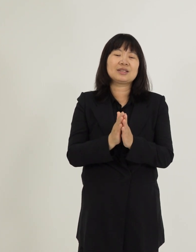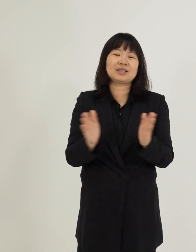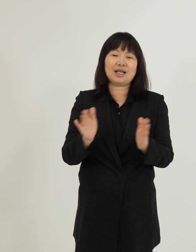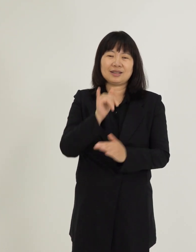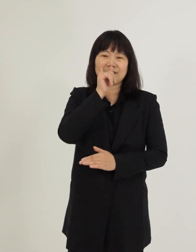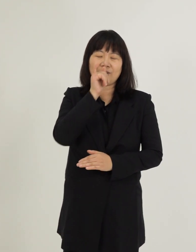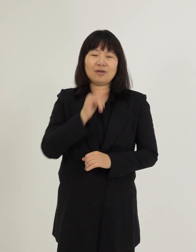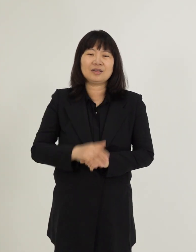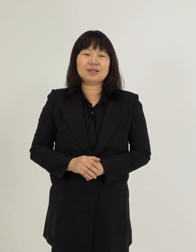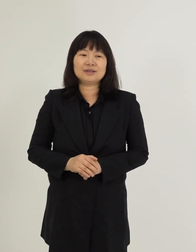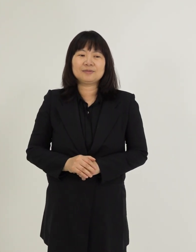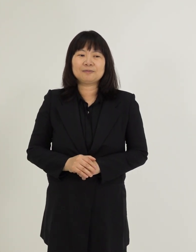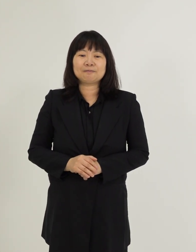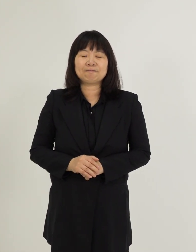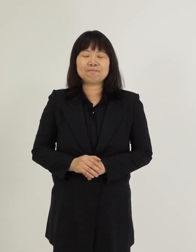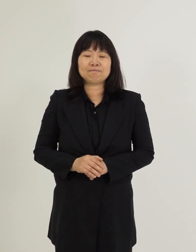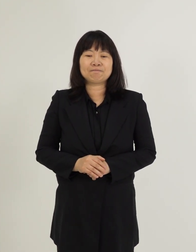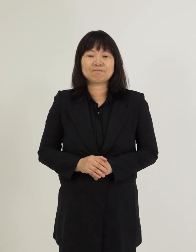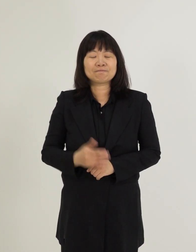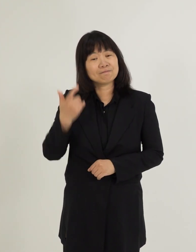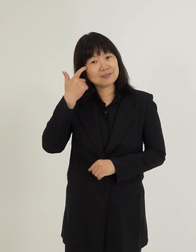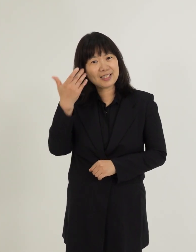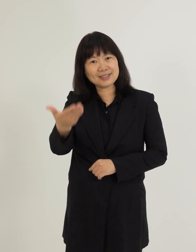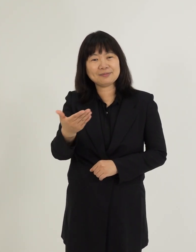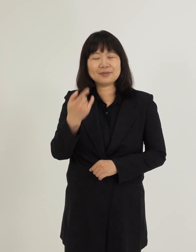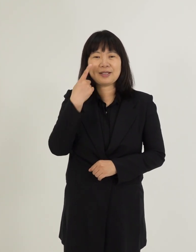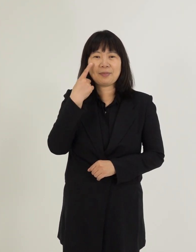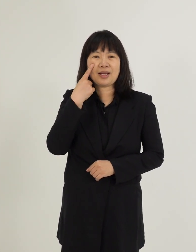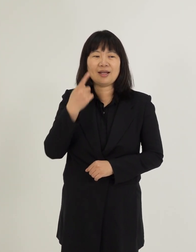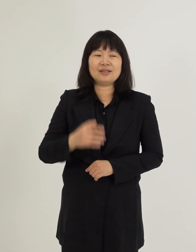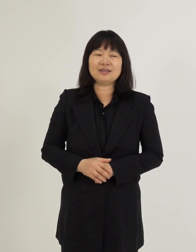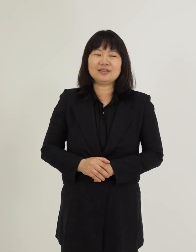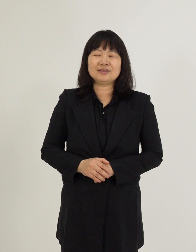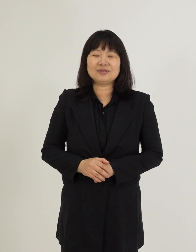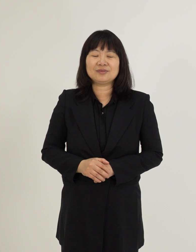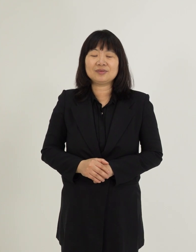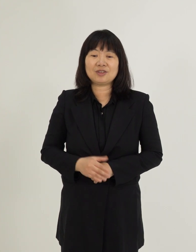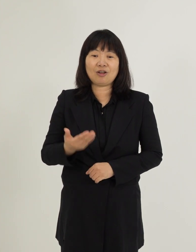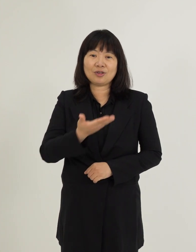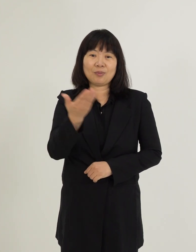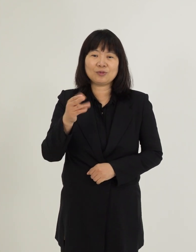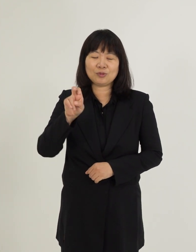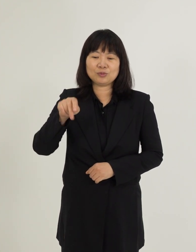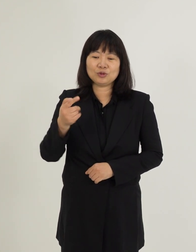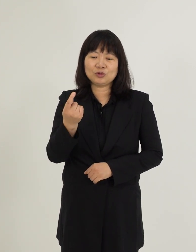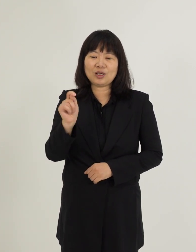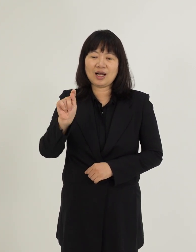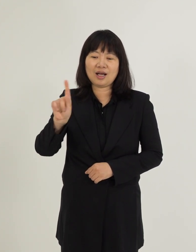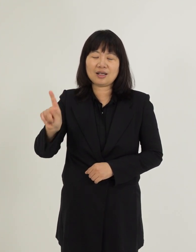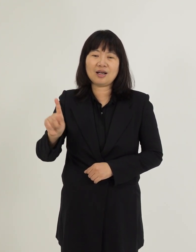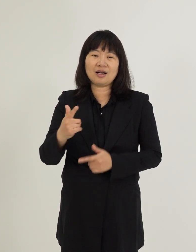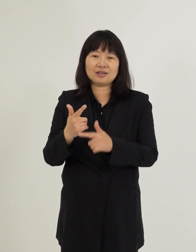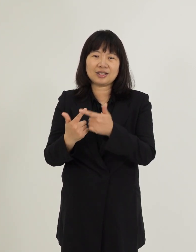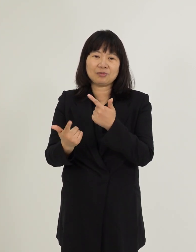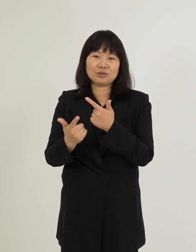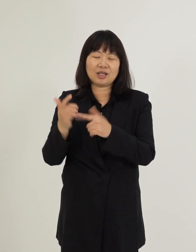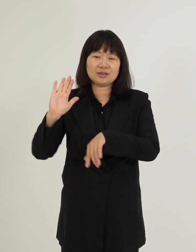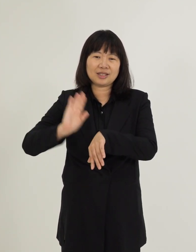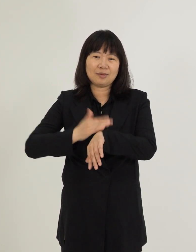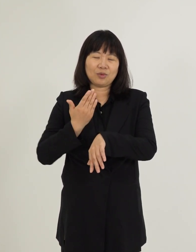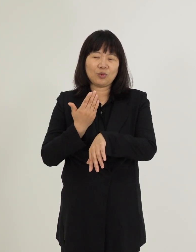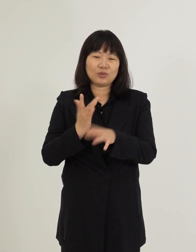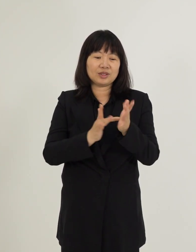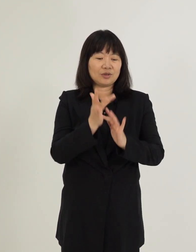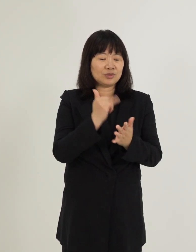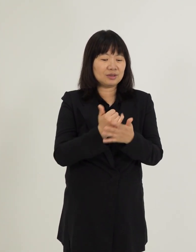자, 우리는 질문을 하고 들어가십시다. 여러분, 무화과나무가 잘못된 겁니까? 예수님이 잘못된 겁니까?